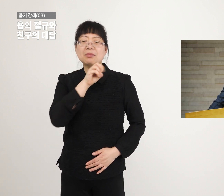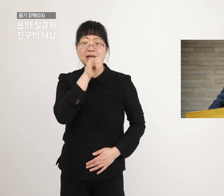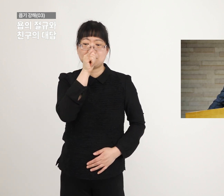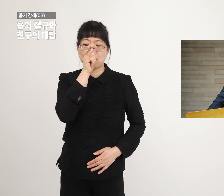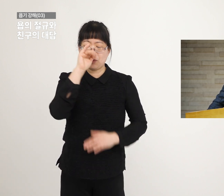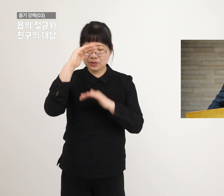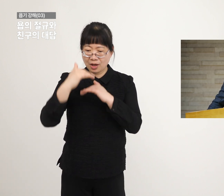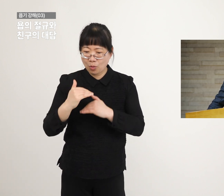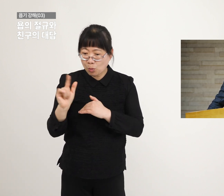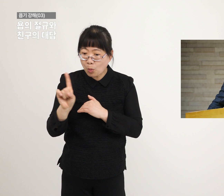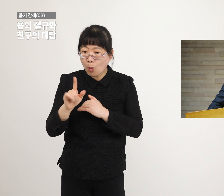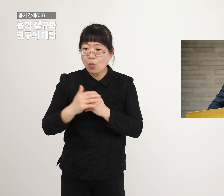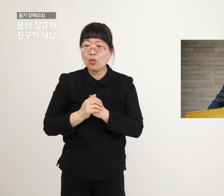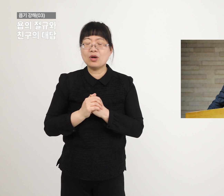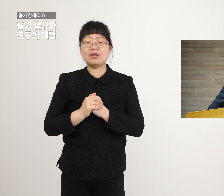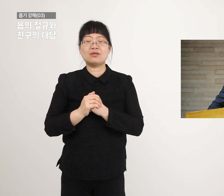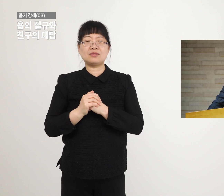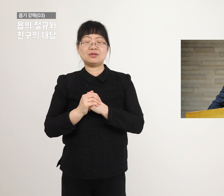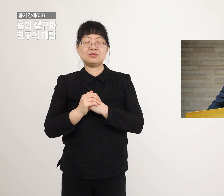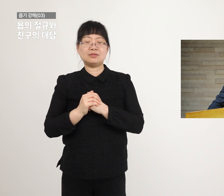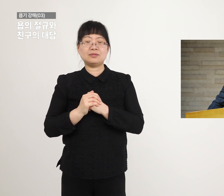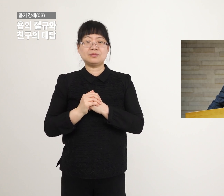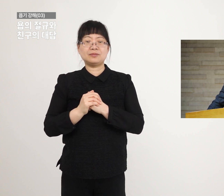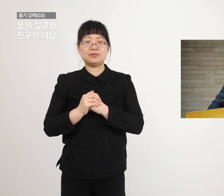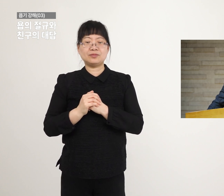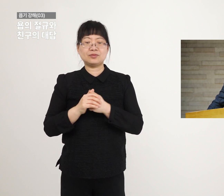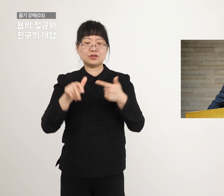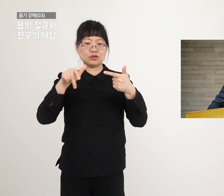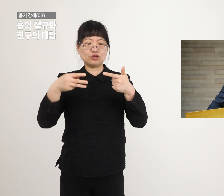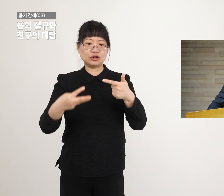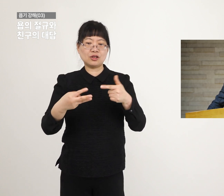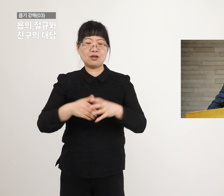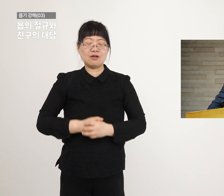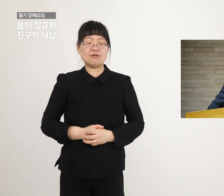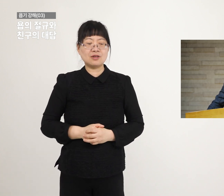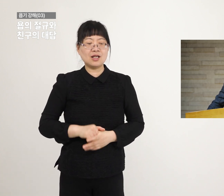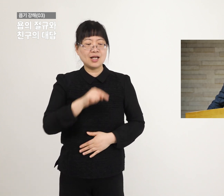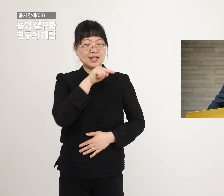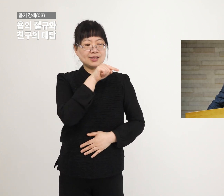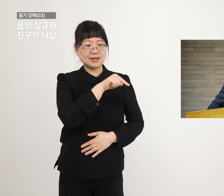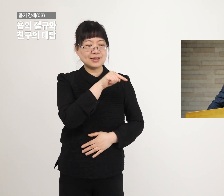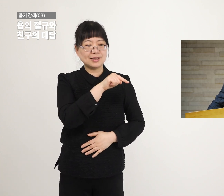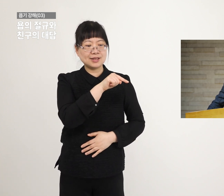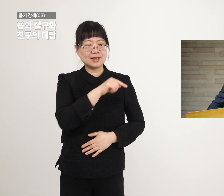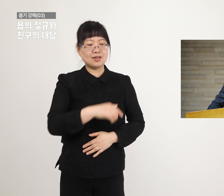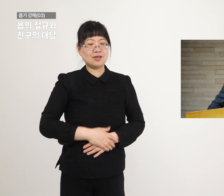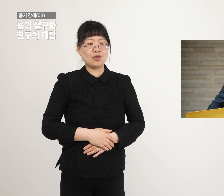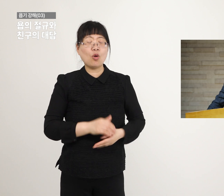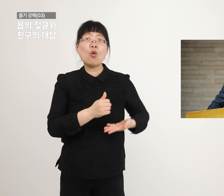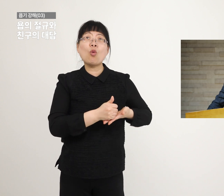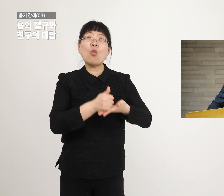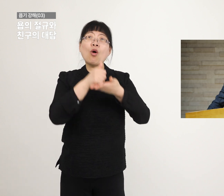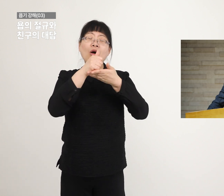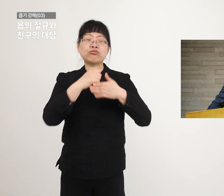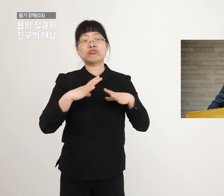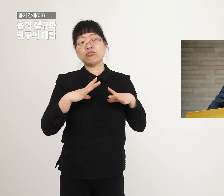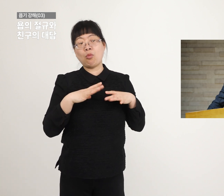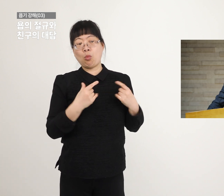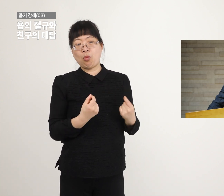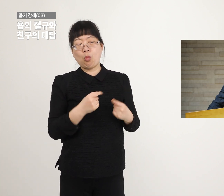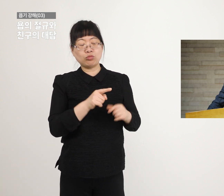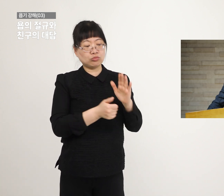잘 들어보십시오. 6절. 네 경외함이 네 자랑이 아니냐?